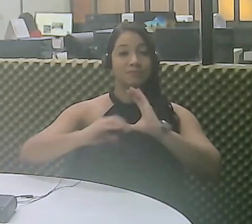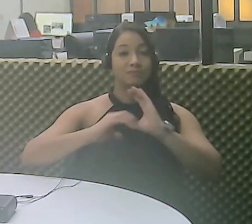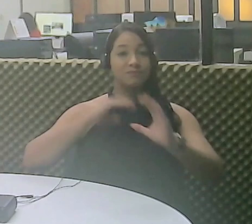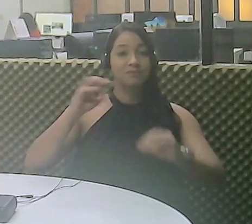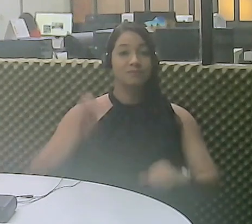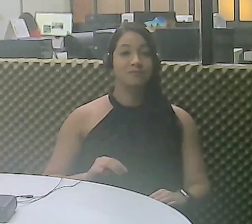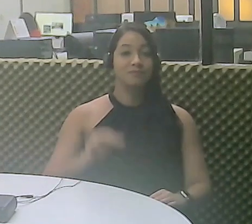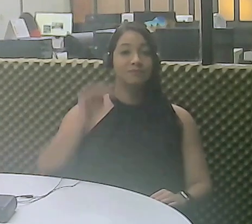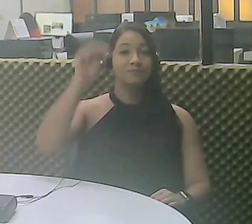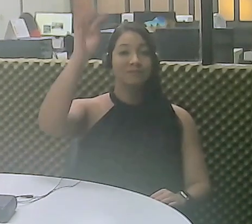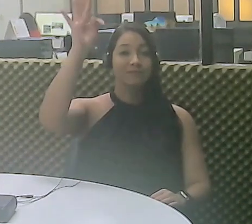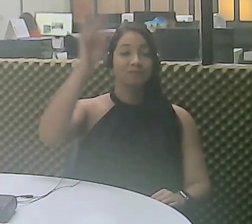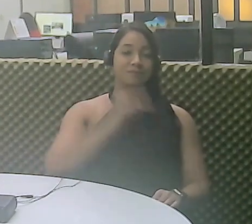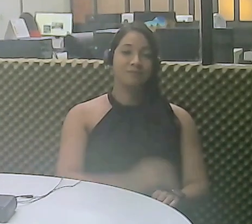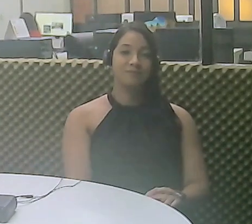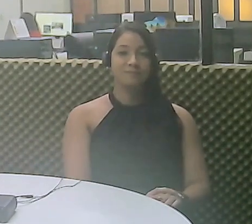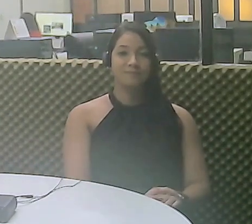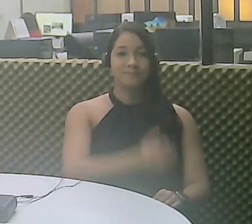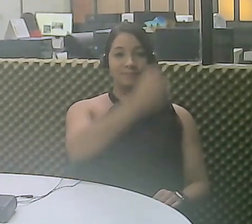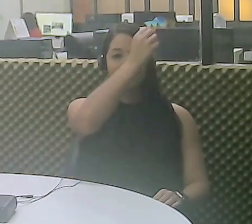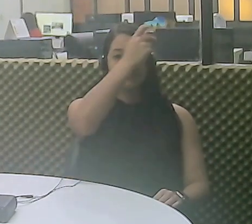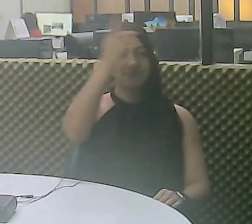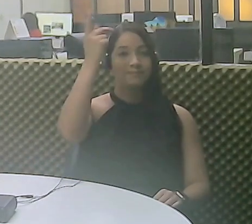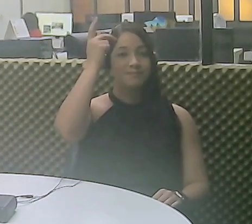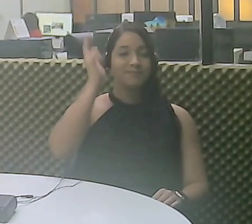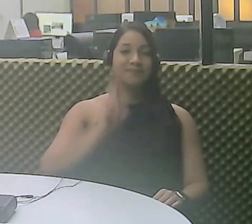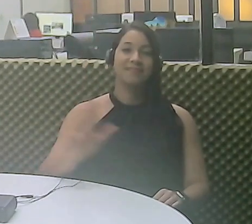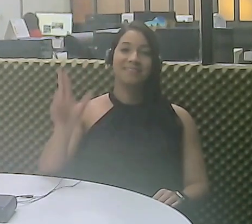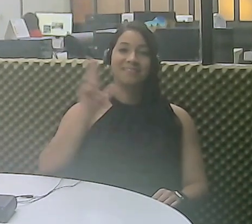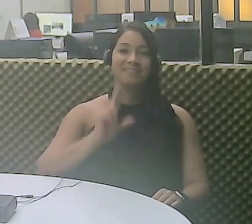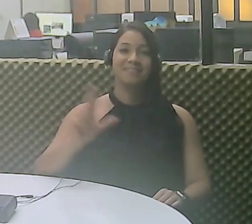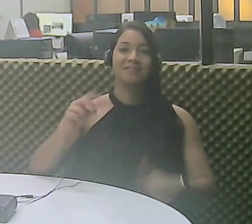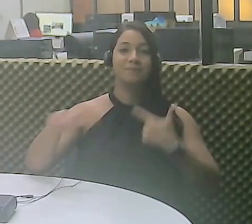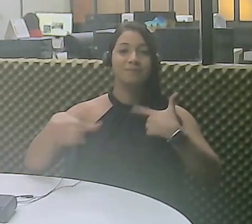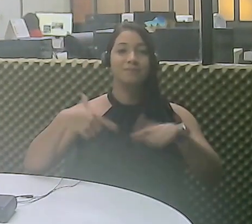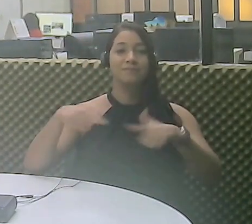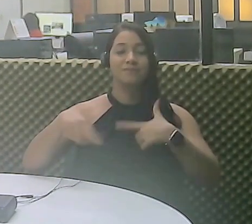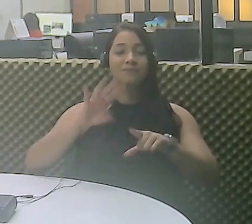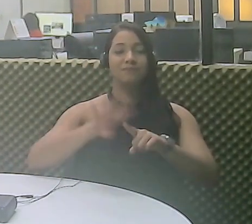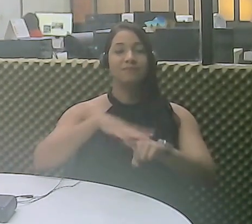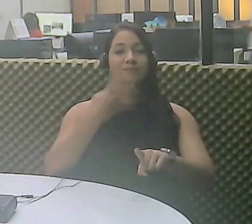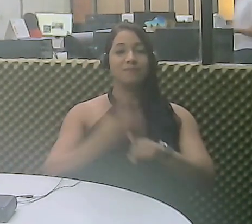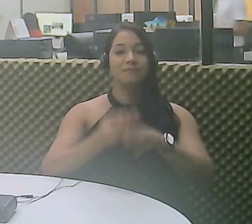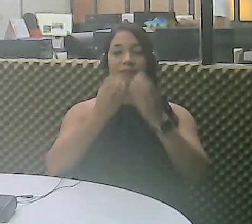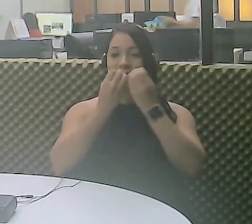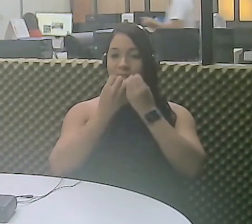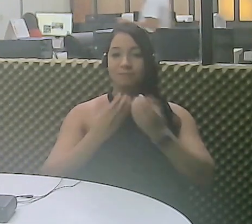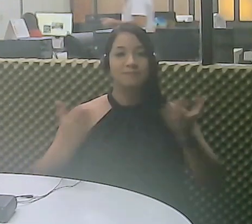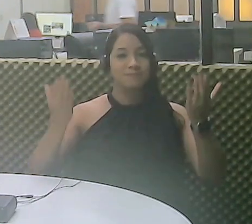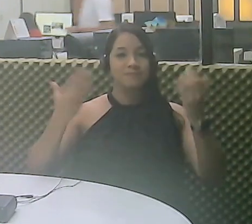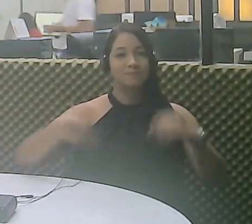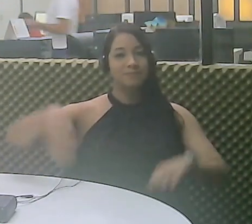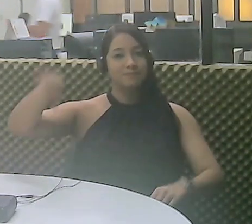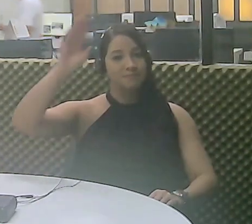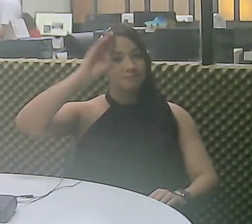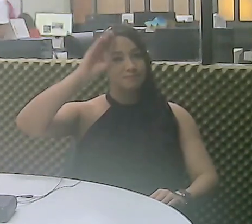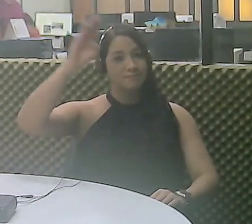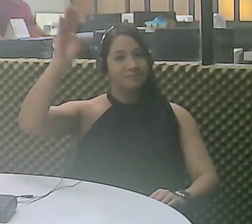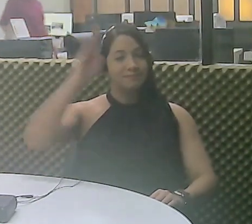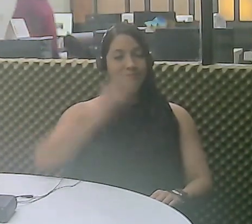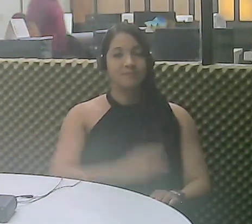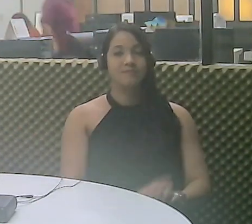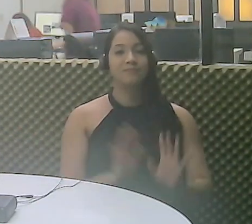Governo e Comunicação, Marco Túlio de Castro Kalimann. Prefeitura de Uberlândia. Fazer mais, fazer